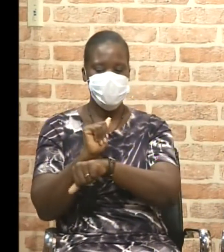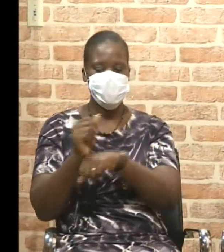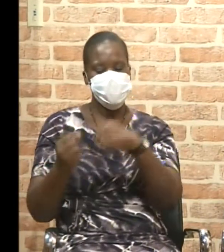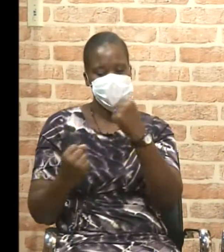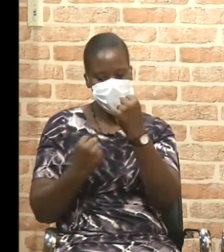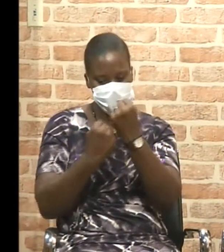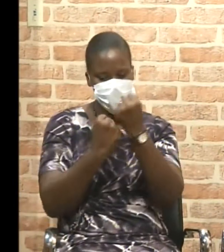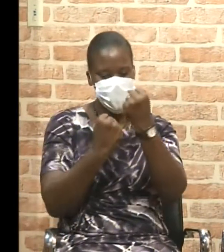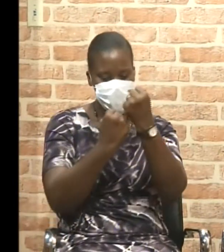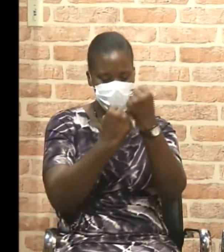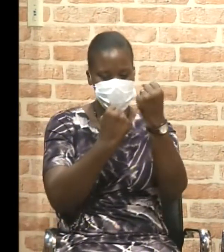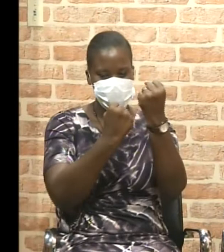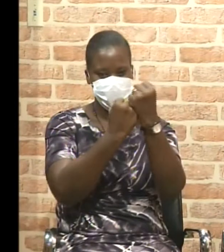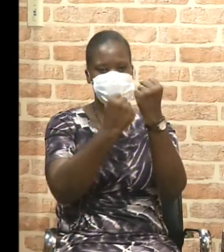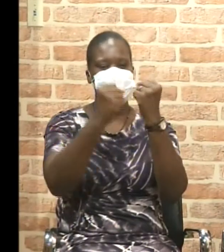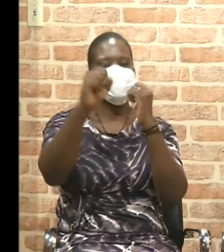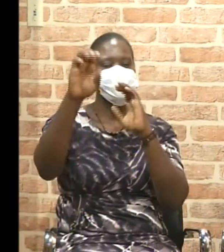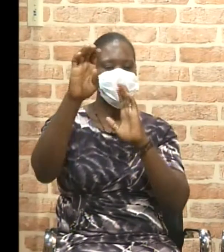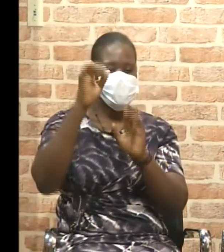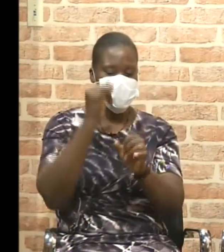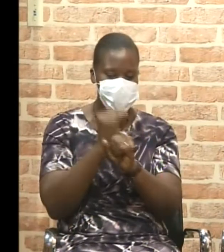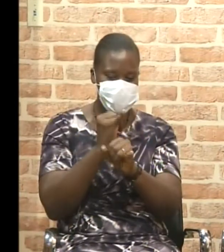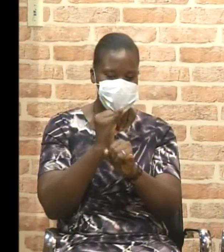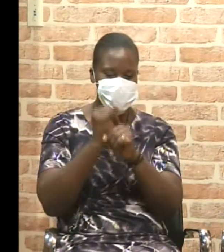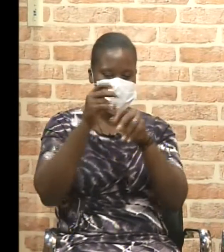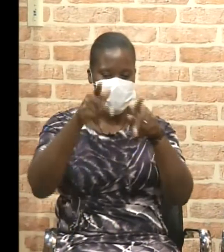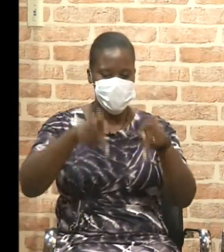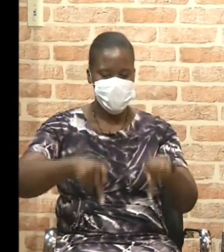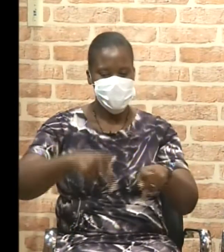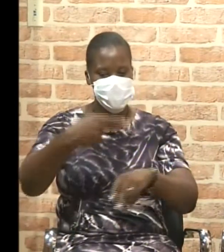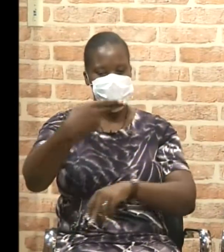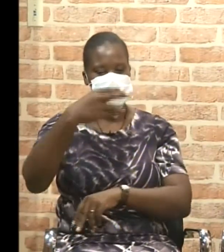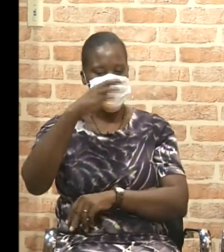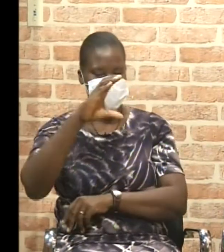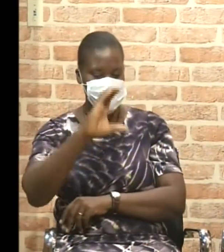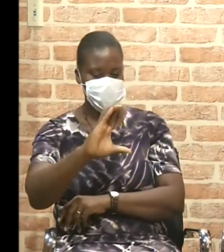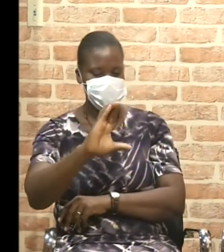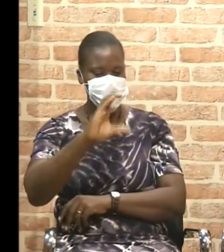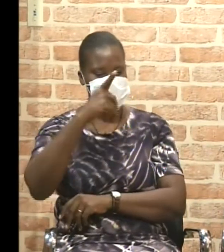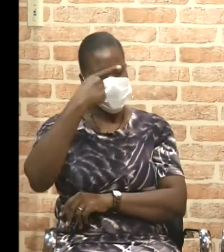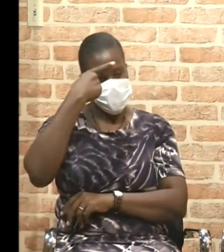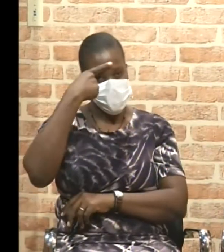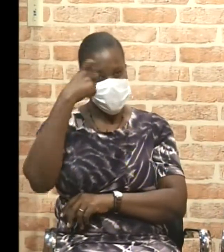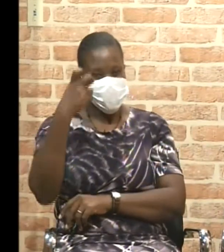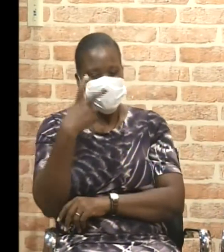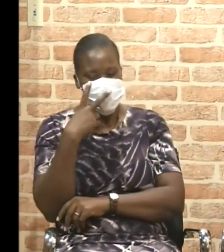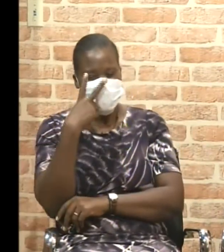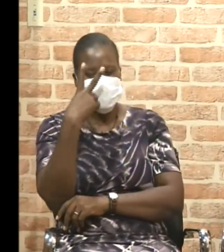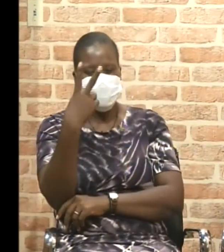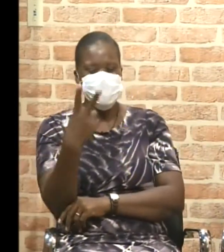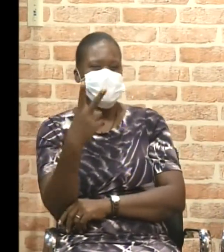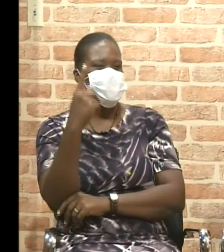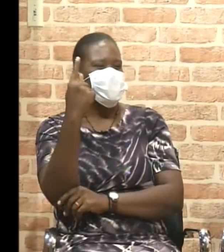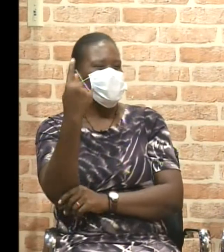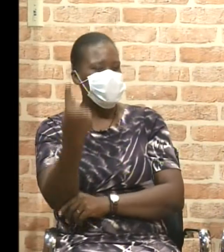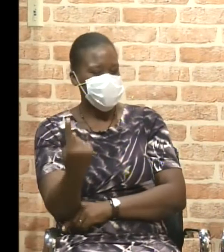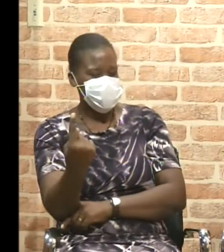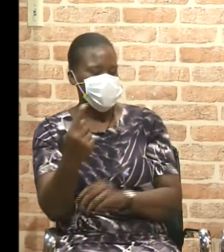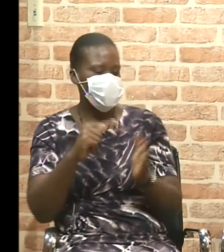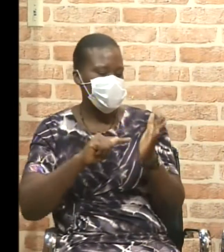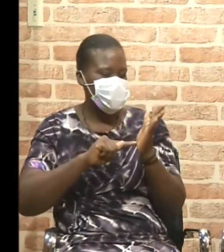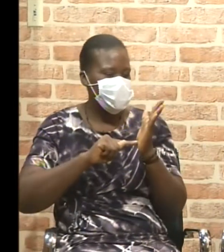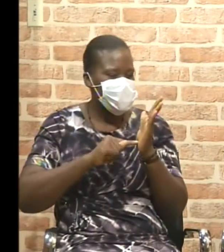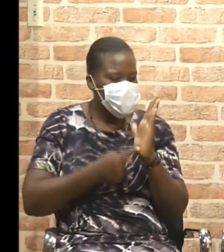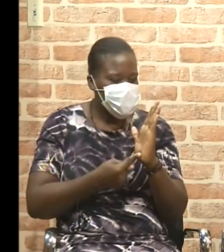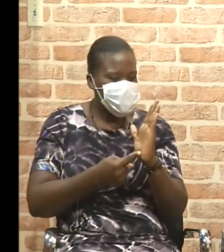renforcement capacité institution monde qui handicapé, parce que justement nous estimons que c'est un point que